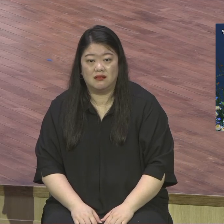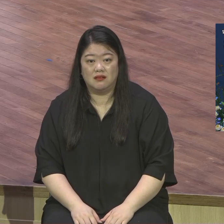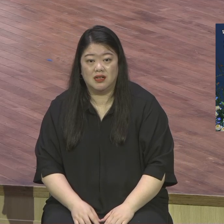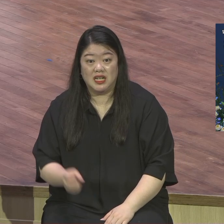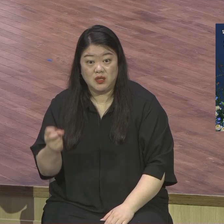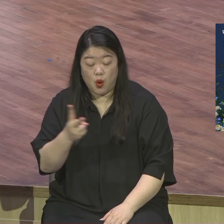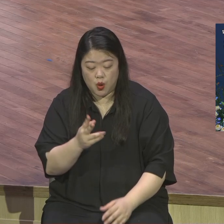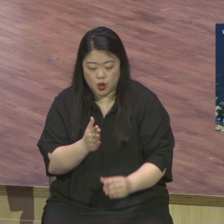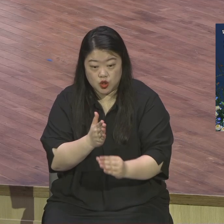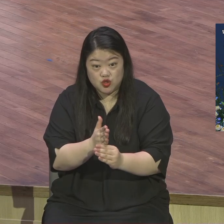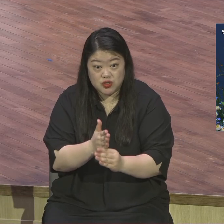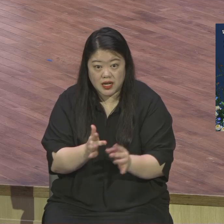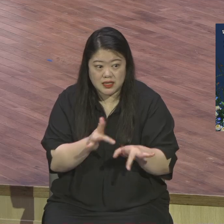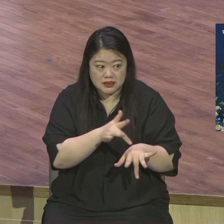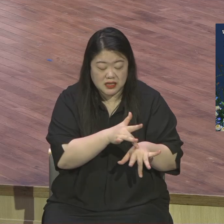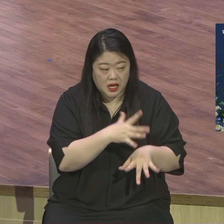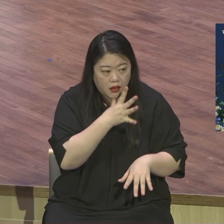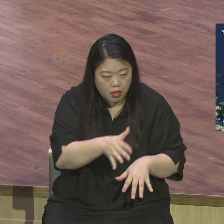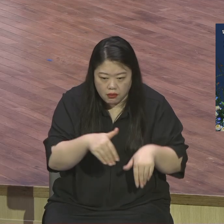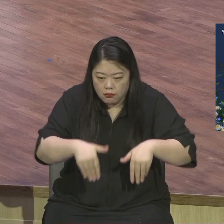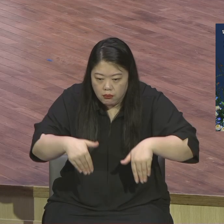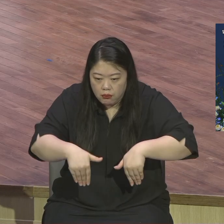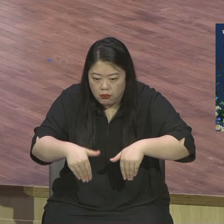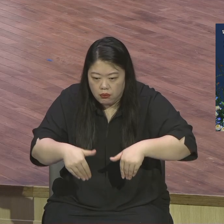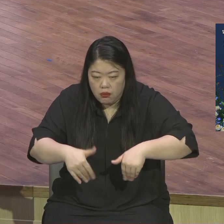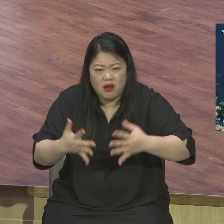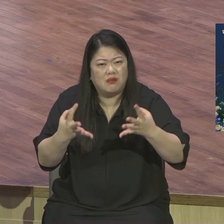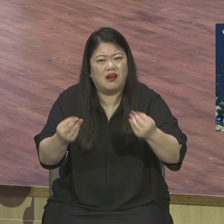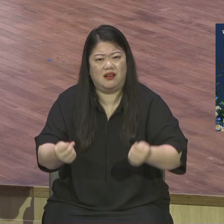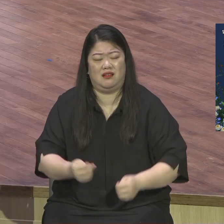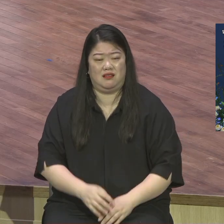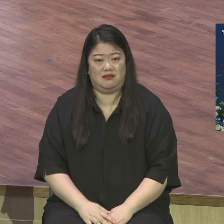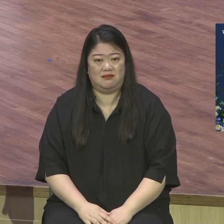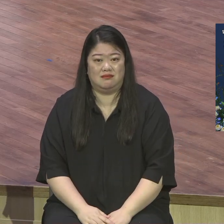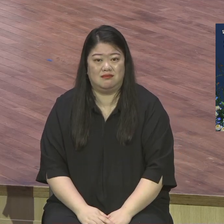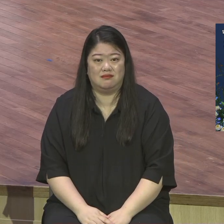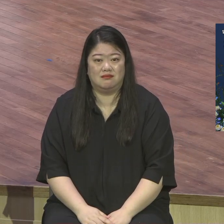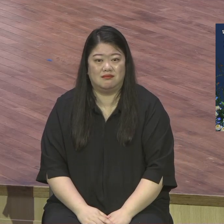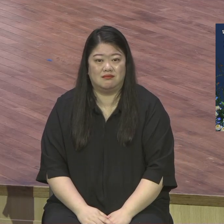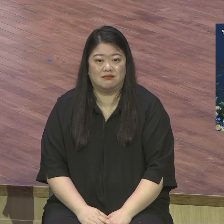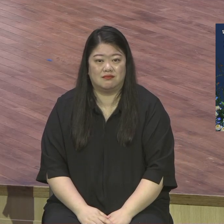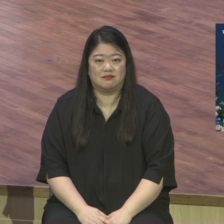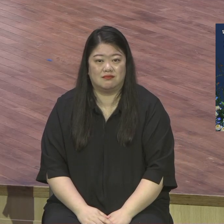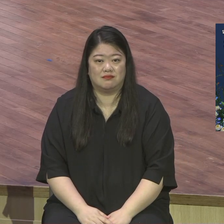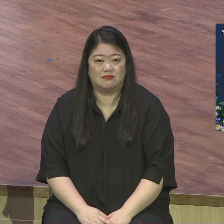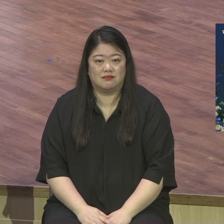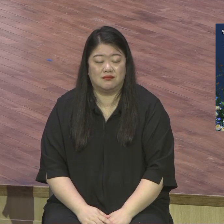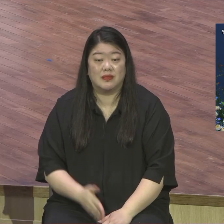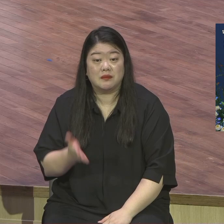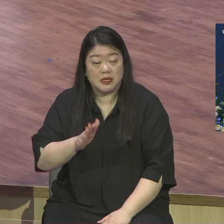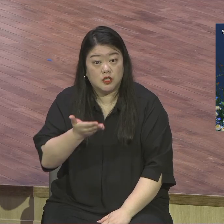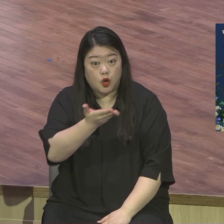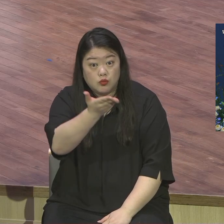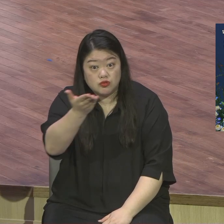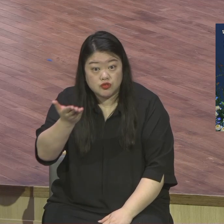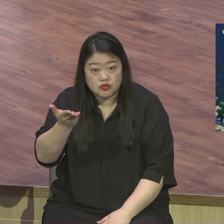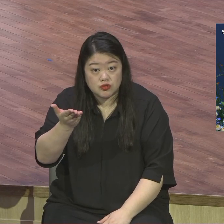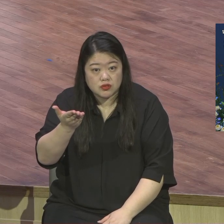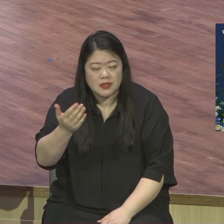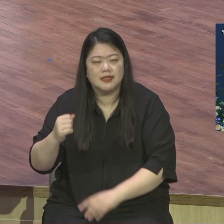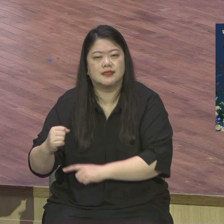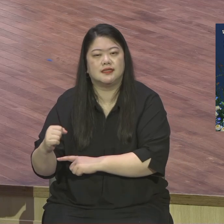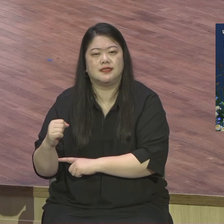우리는 이런 사단을 어떻게 해요 역공 모든